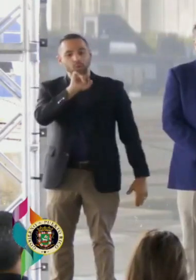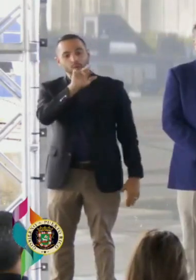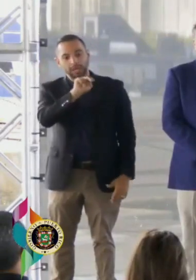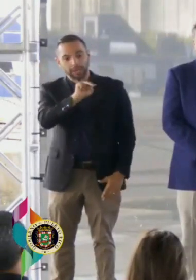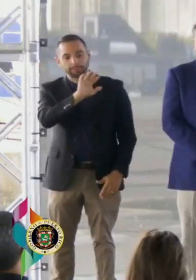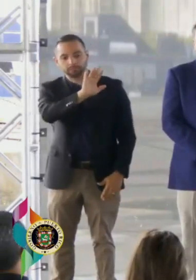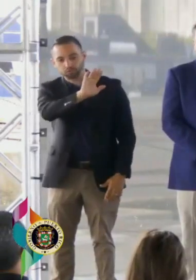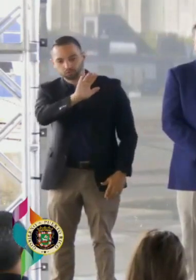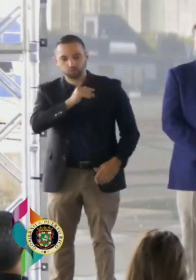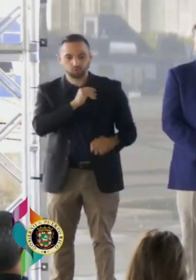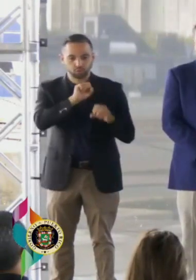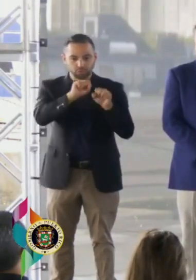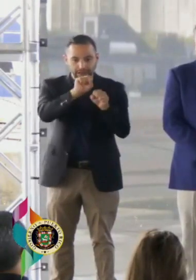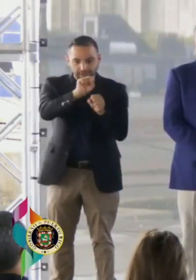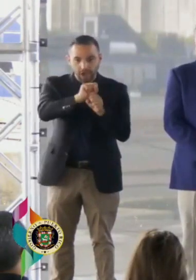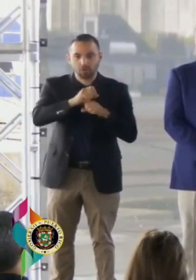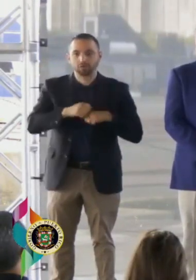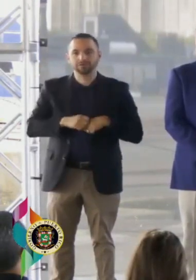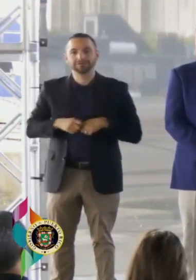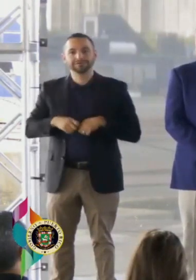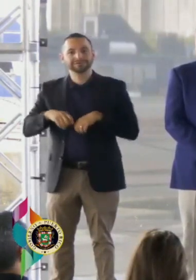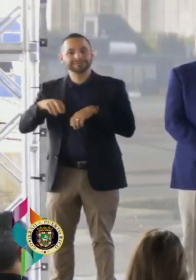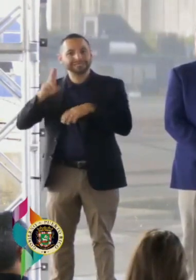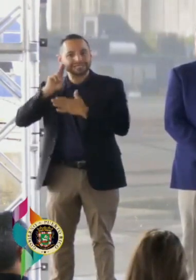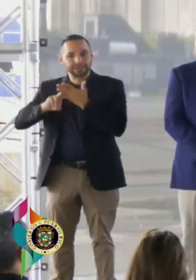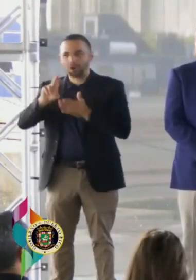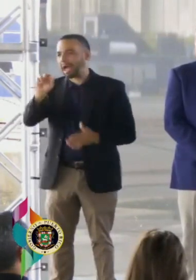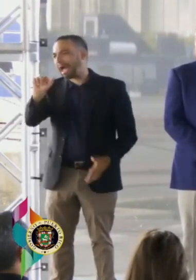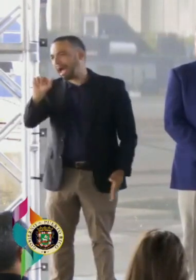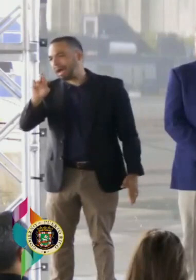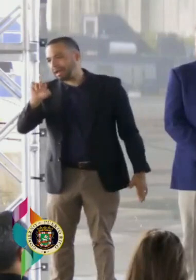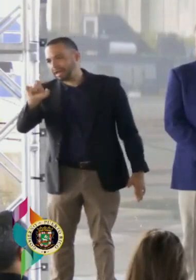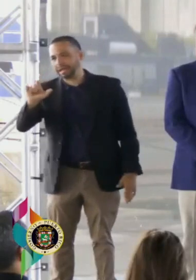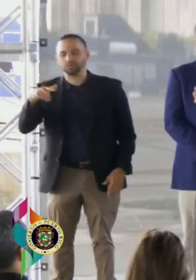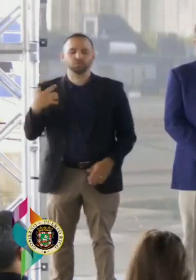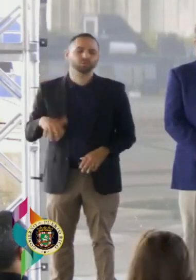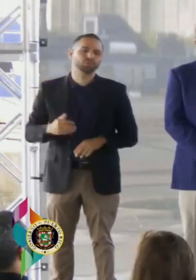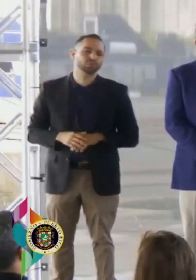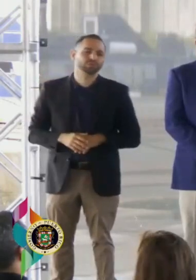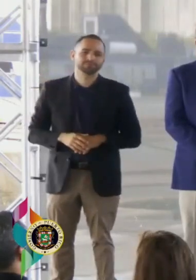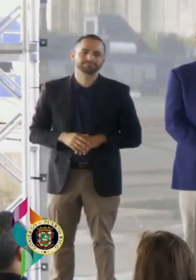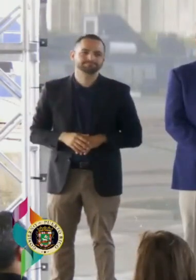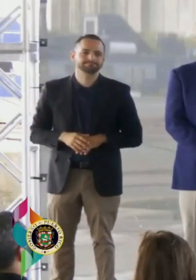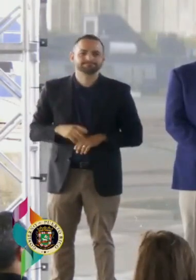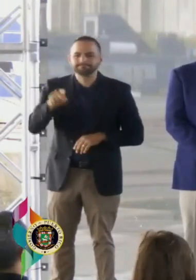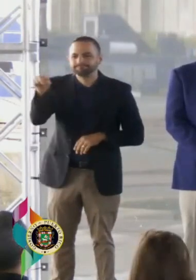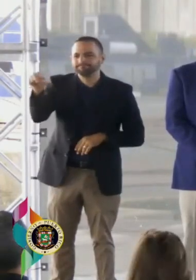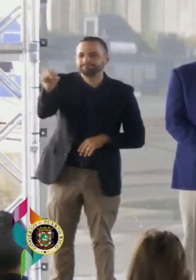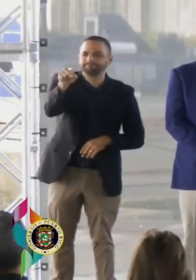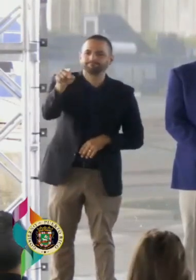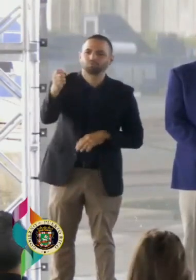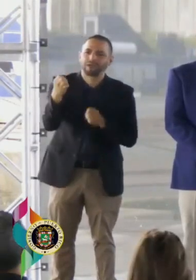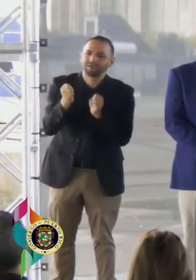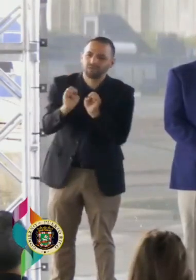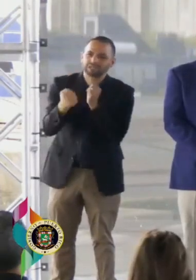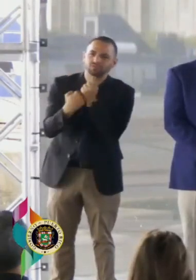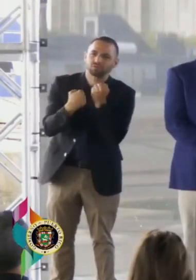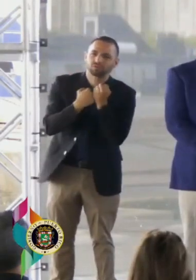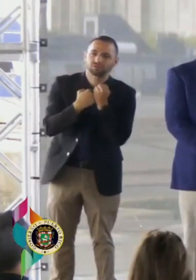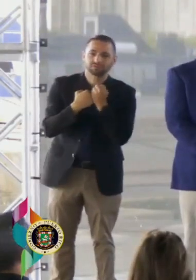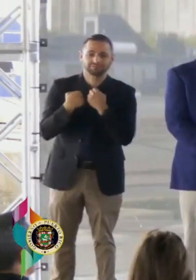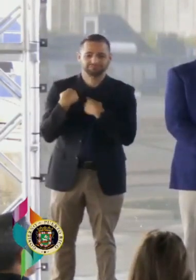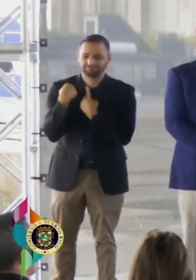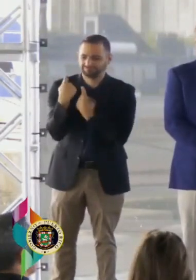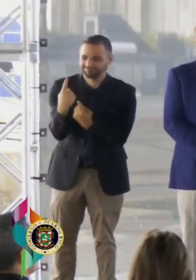su equipo de trabajo a Sheila birriel por el gran y todos los demás por esfuerzo y liderato que han ejercido los pasados